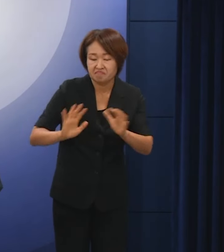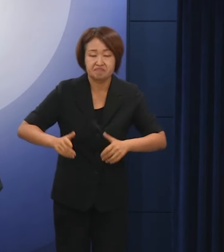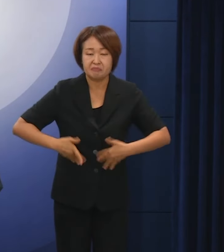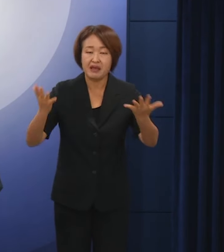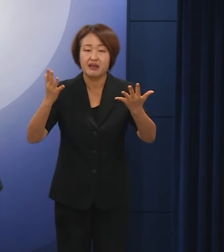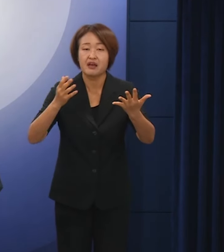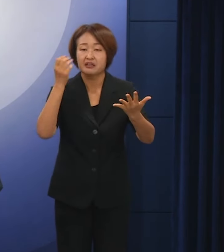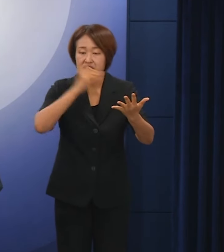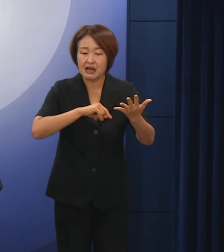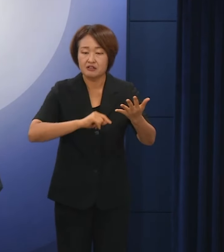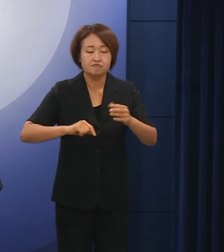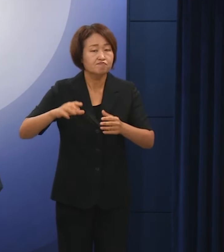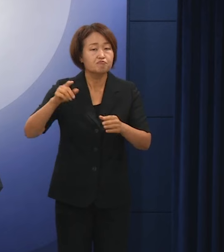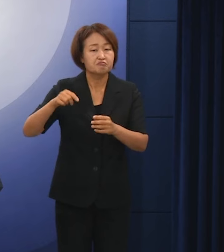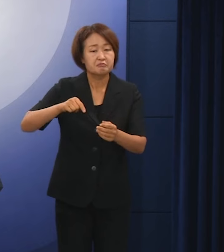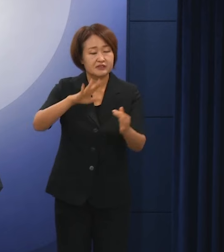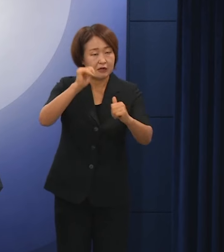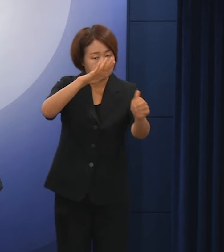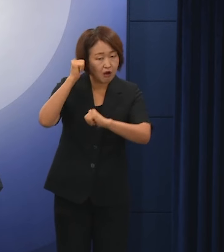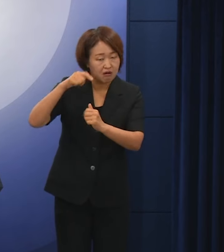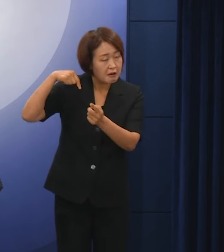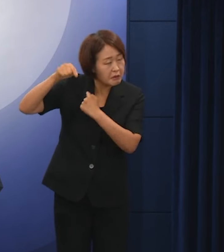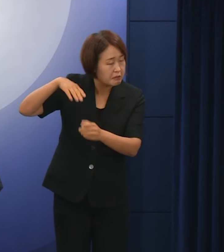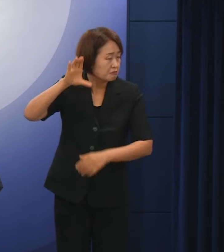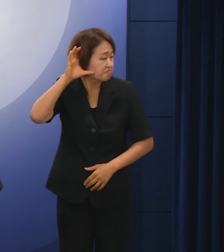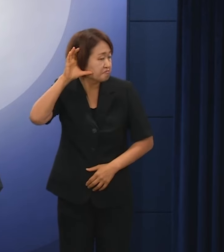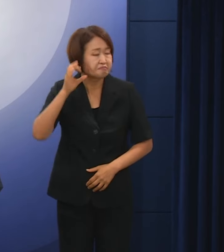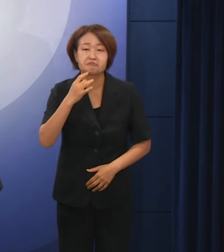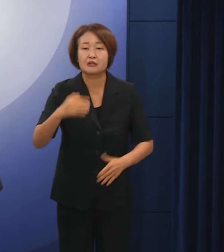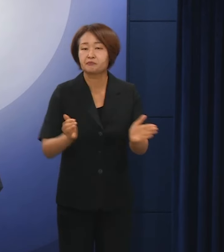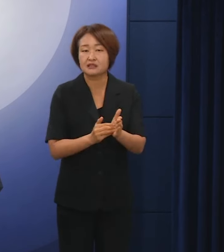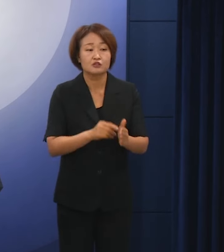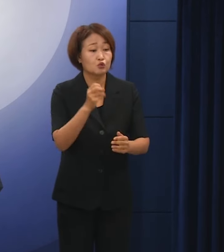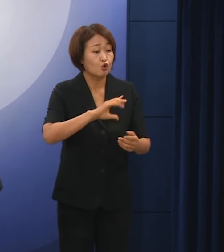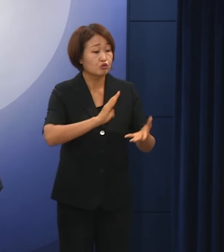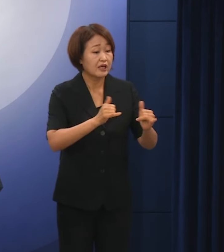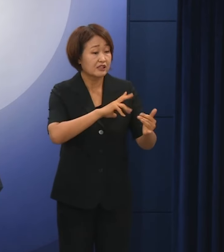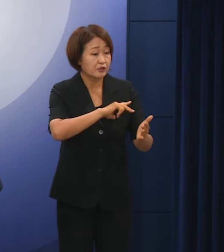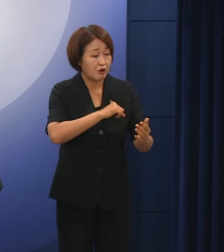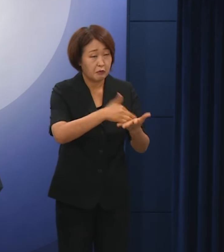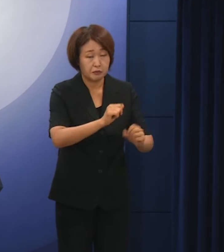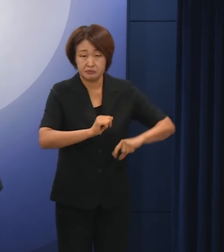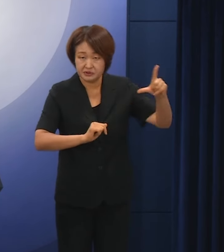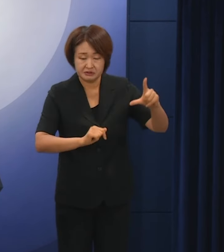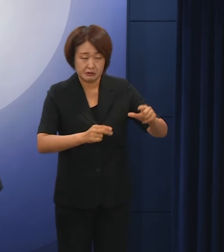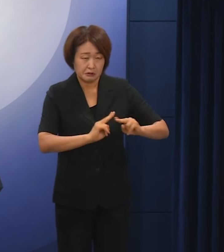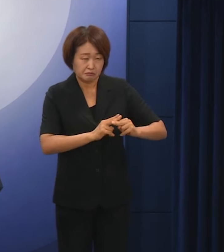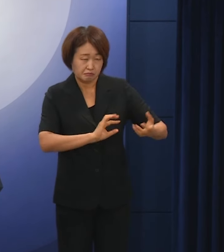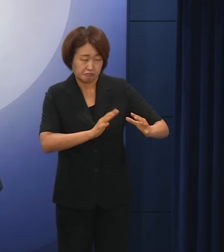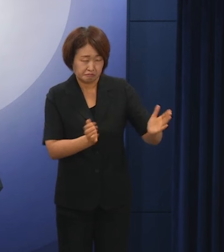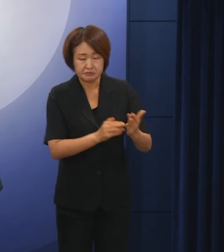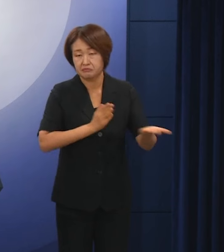일방적인 입법 청문회만을 거친 후 수적 우위만으로 강행 통과되었습니다.